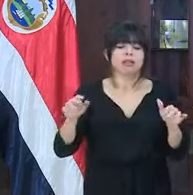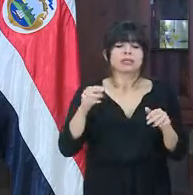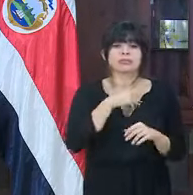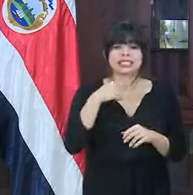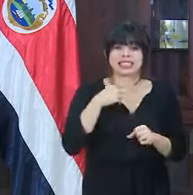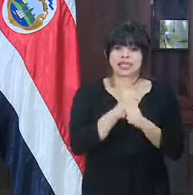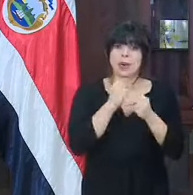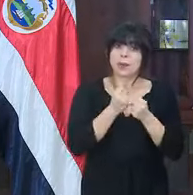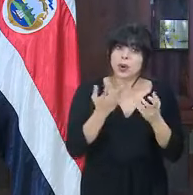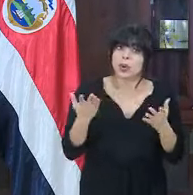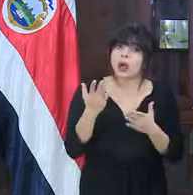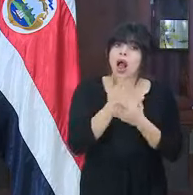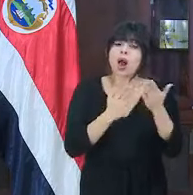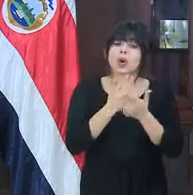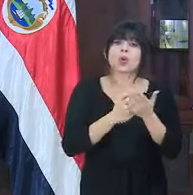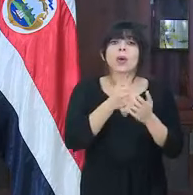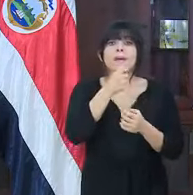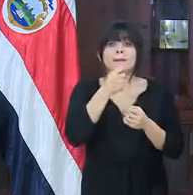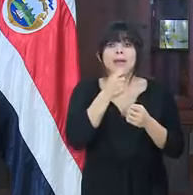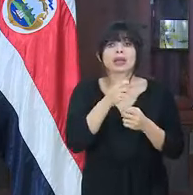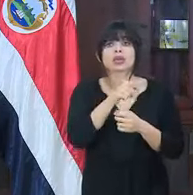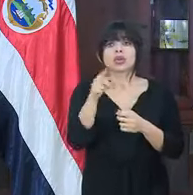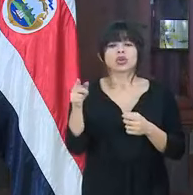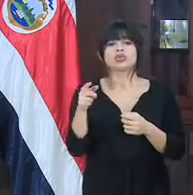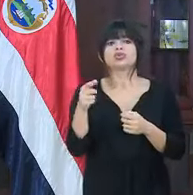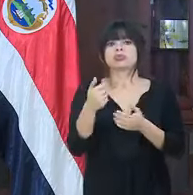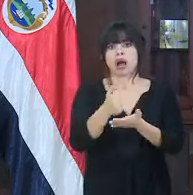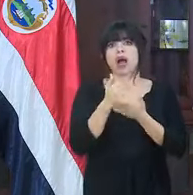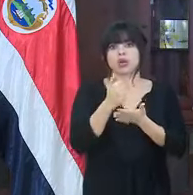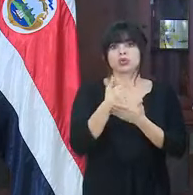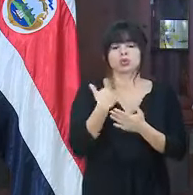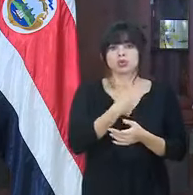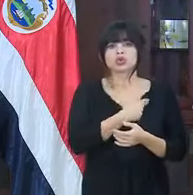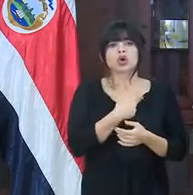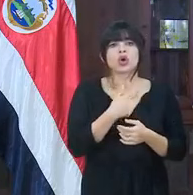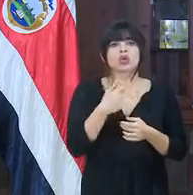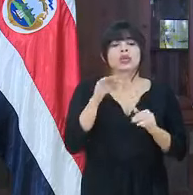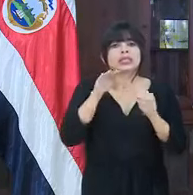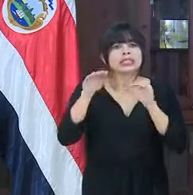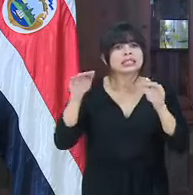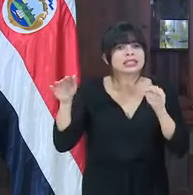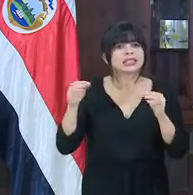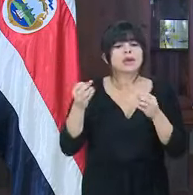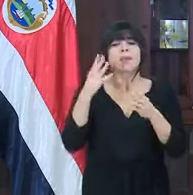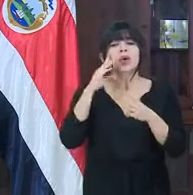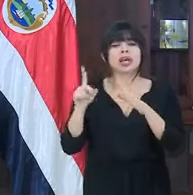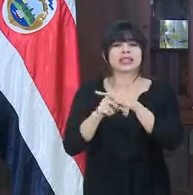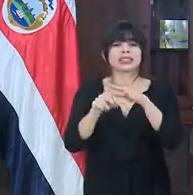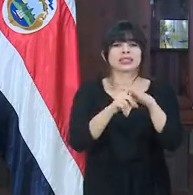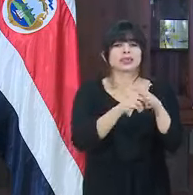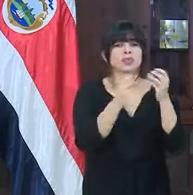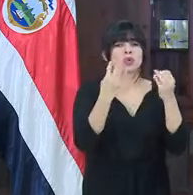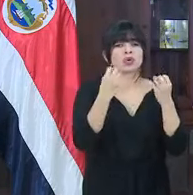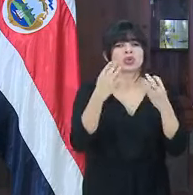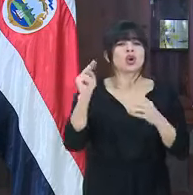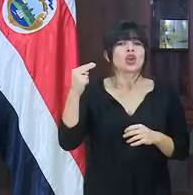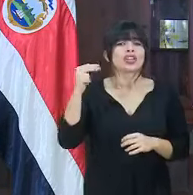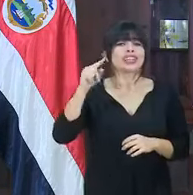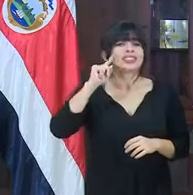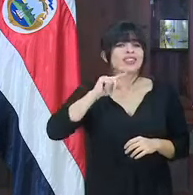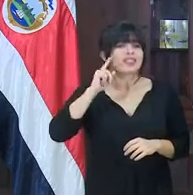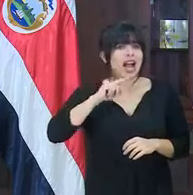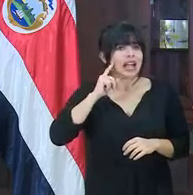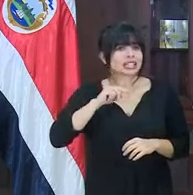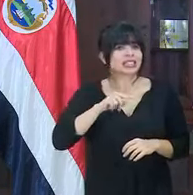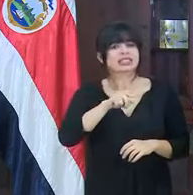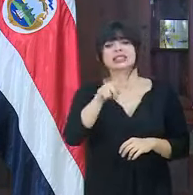y ustedes, algunos medios de comunicación, muy amablemente nos han ayudado en esa línea, de que están circulando noticias falsas,